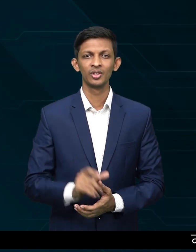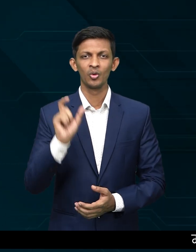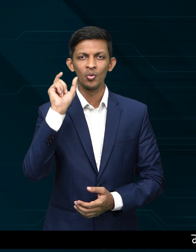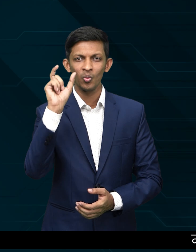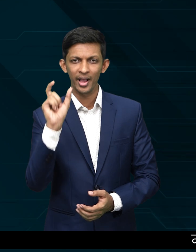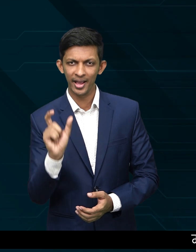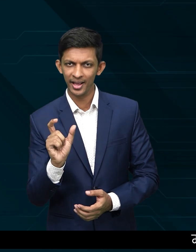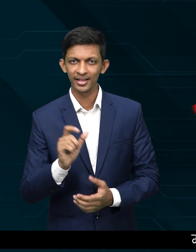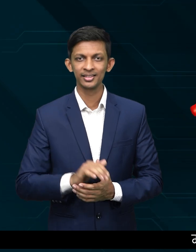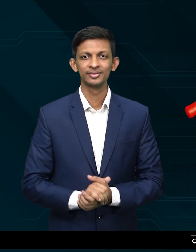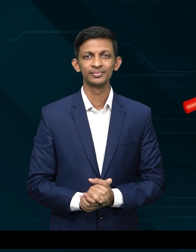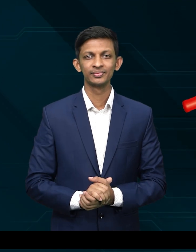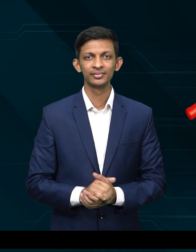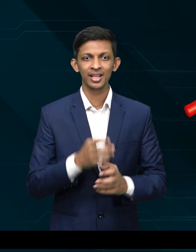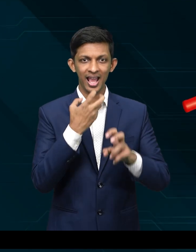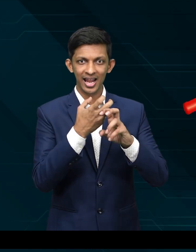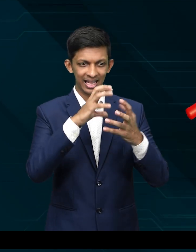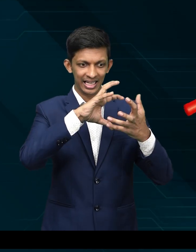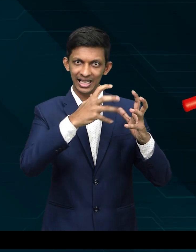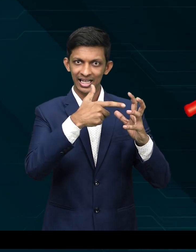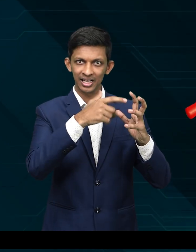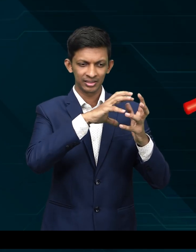महत्त्वाचे शब्द: निंदनीय,